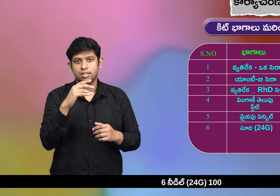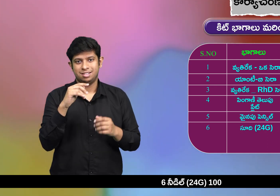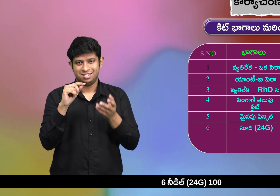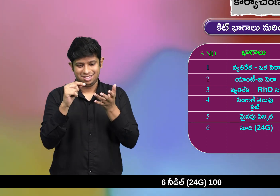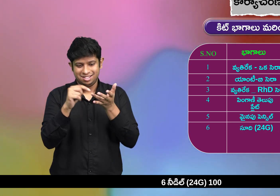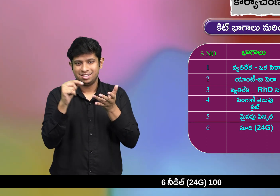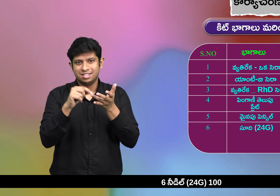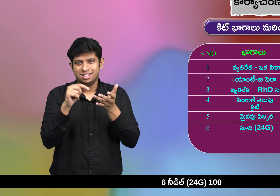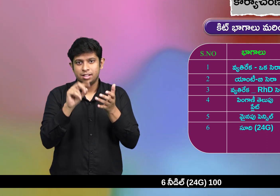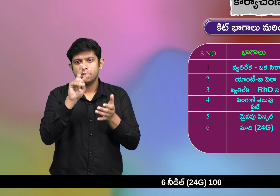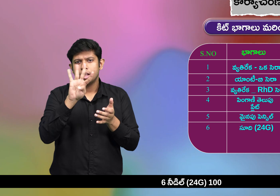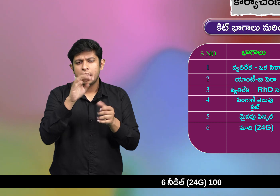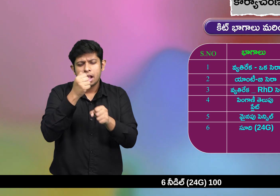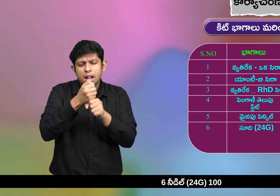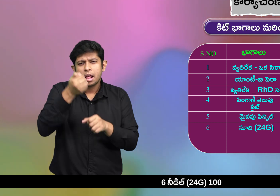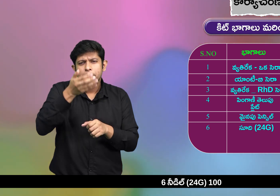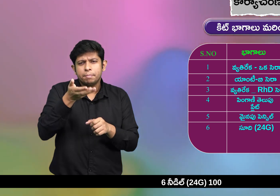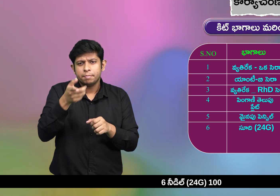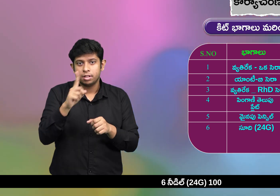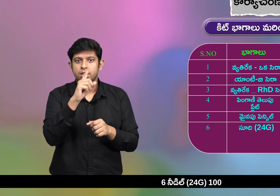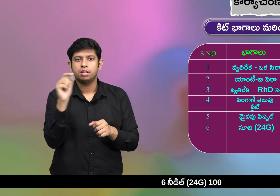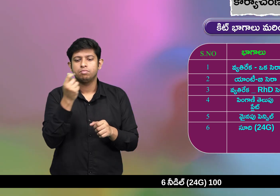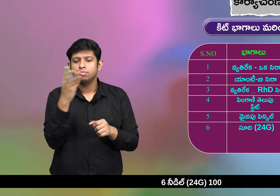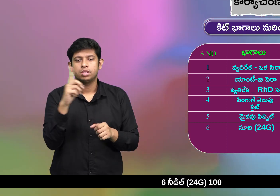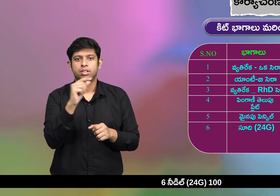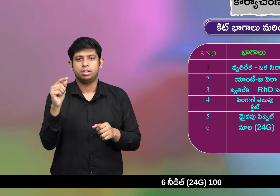నీడిల్ 24G 100.